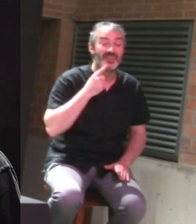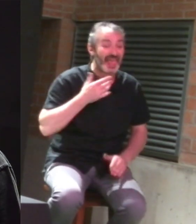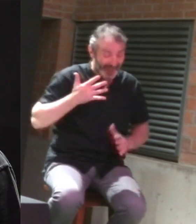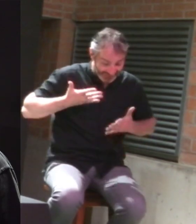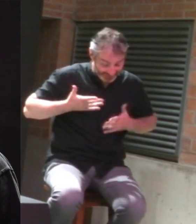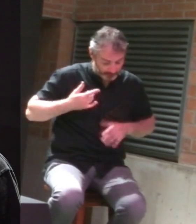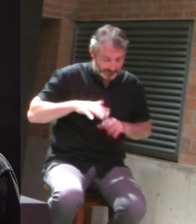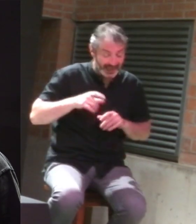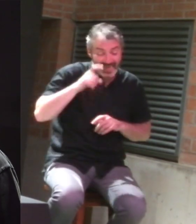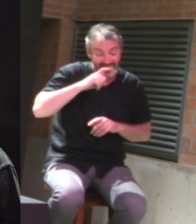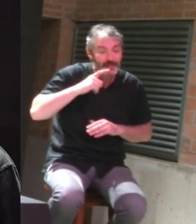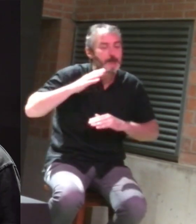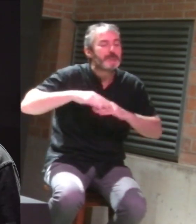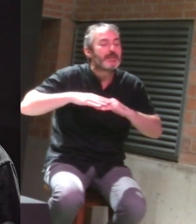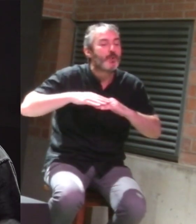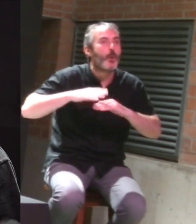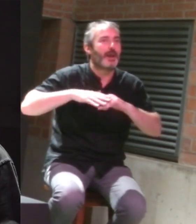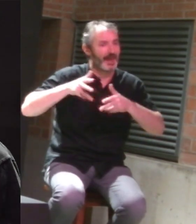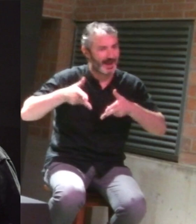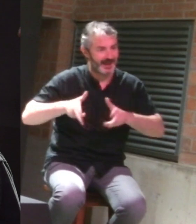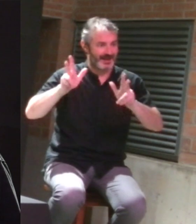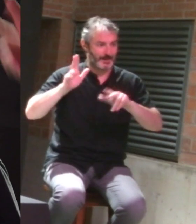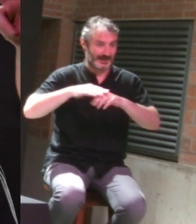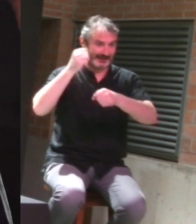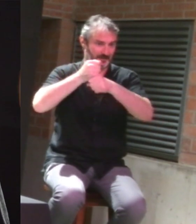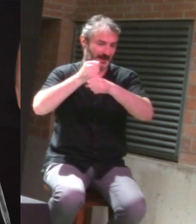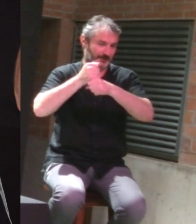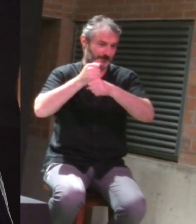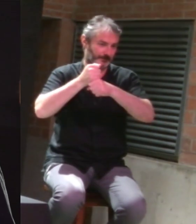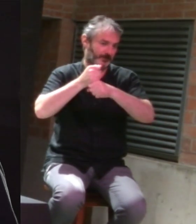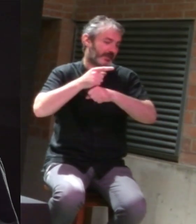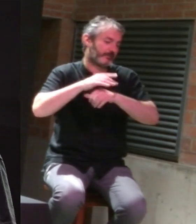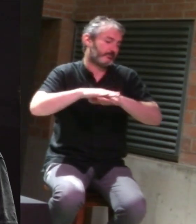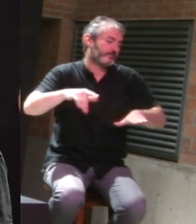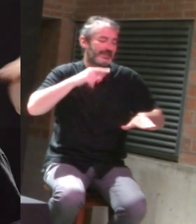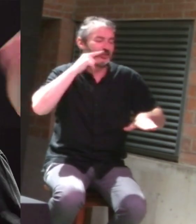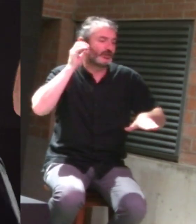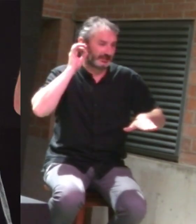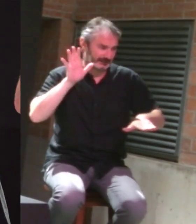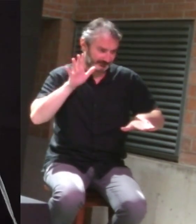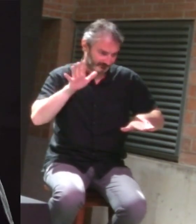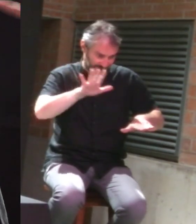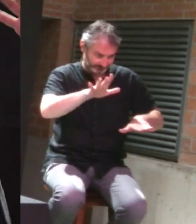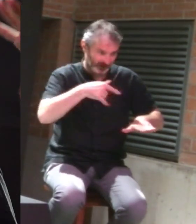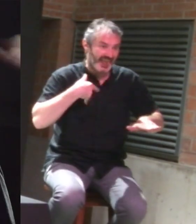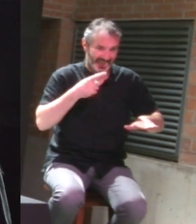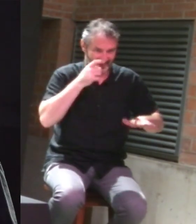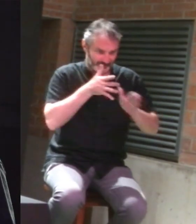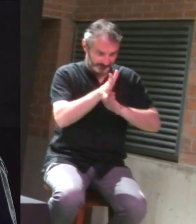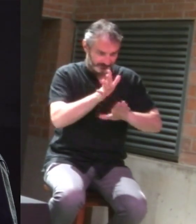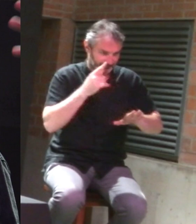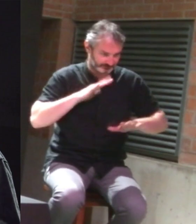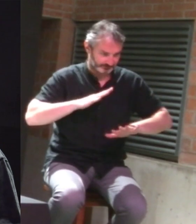edad legal para que los niños y niñas, vamos a decirlo así, porque cuando diga la edad pues no vais a entender muy